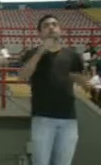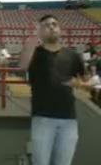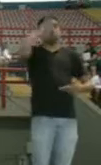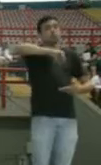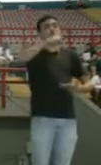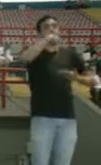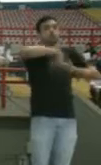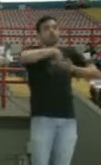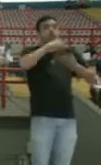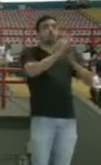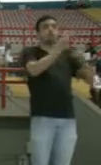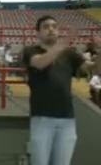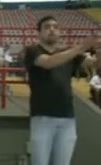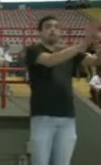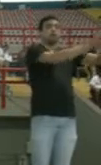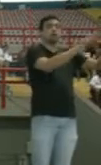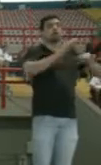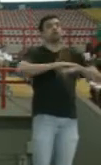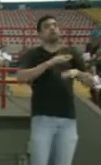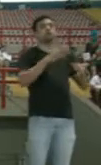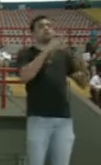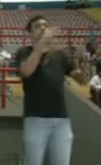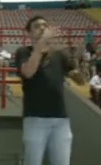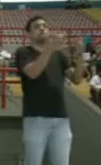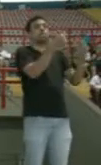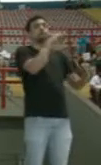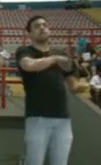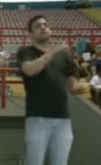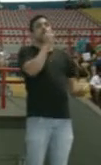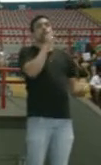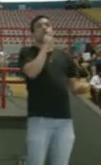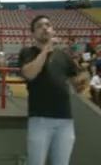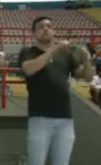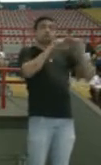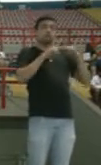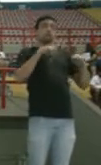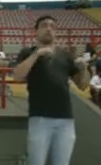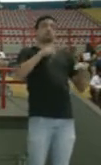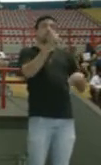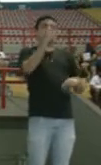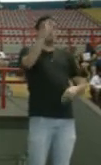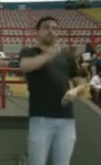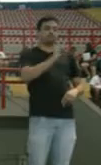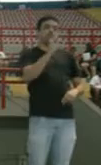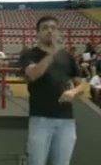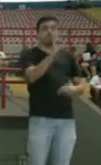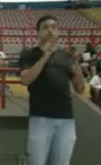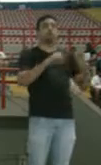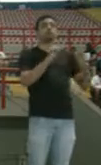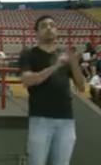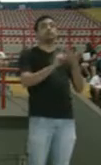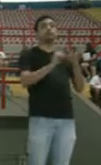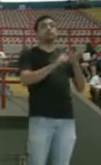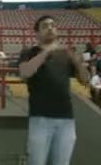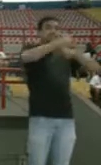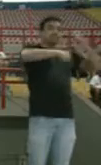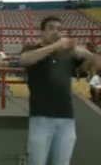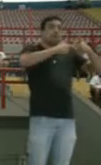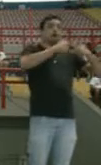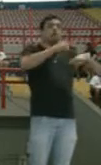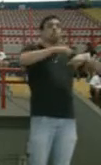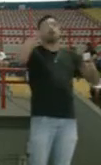Muito pior, porque quem faz é a máquina, ele não pede nem salário. A gente ganha pior. Segundo, a carga horária